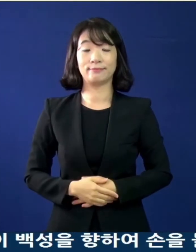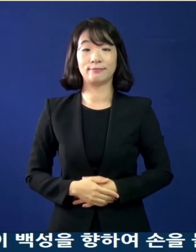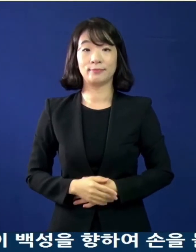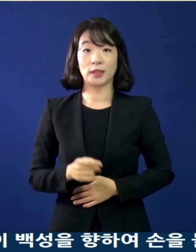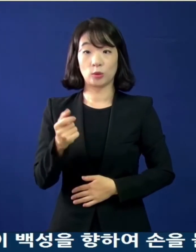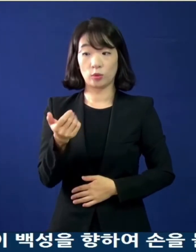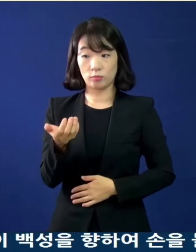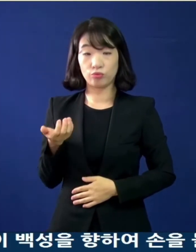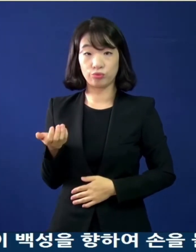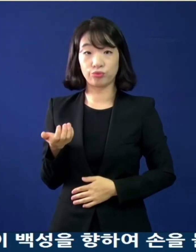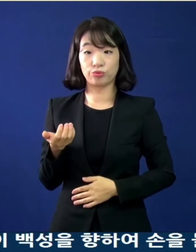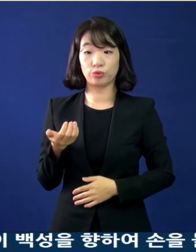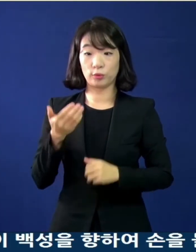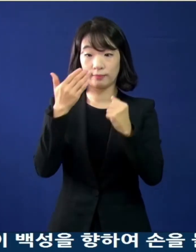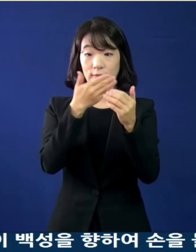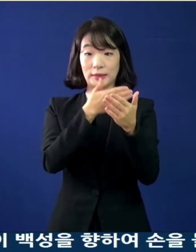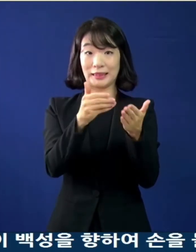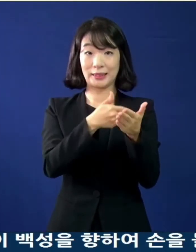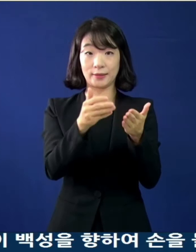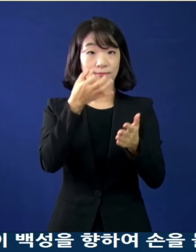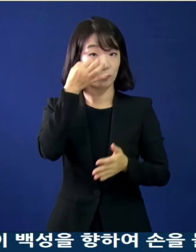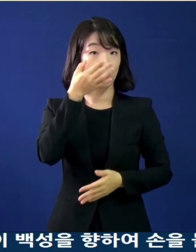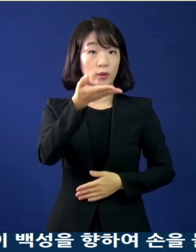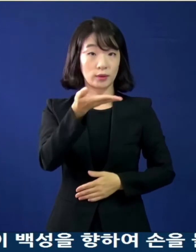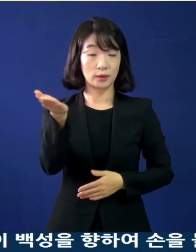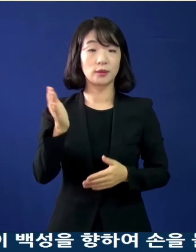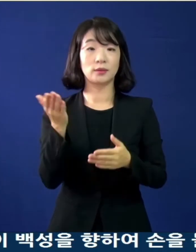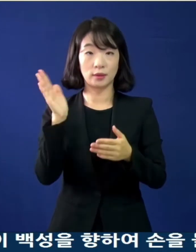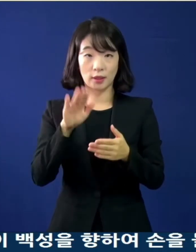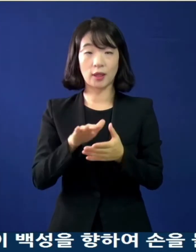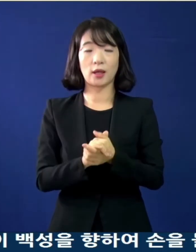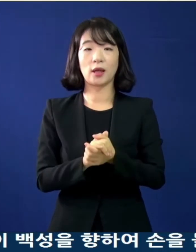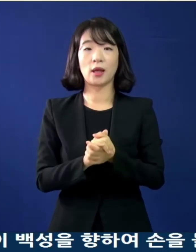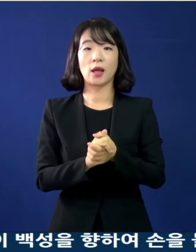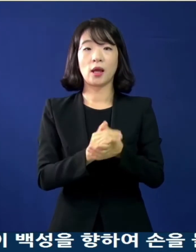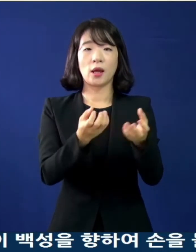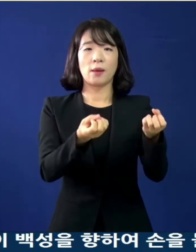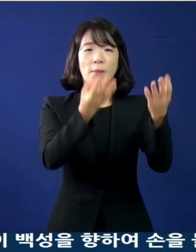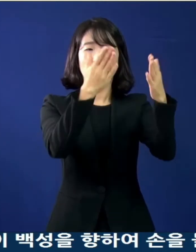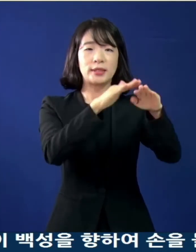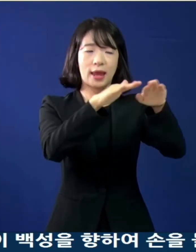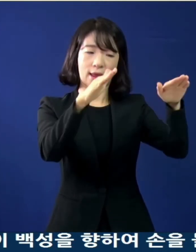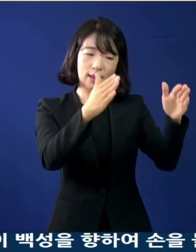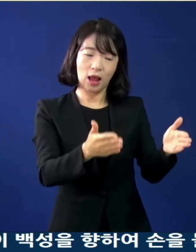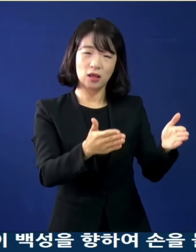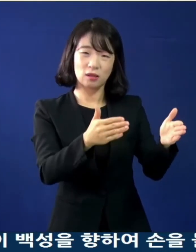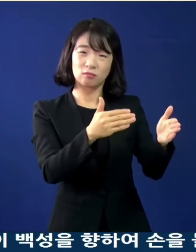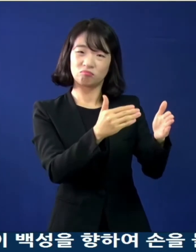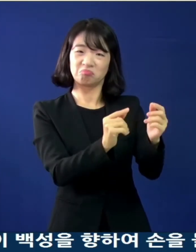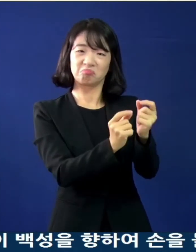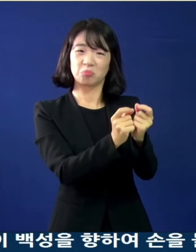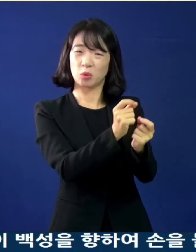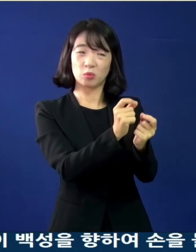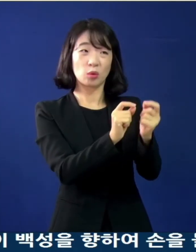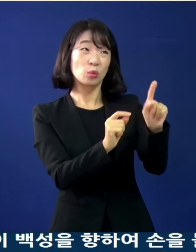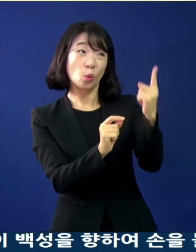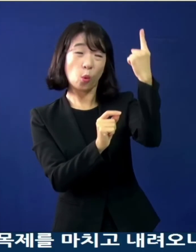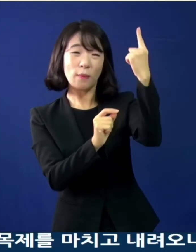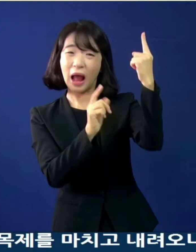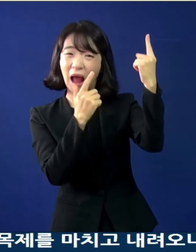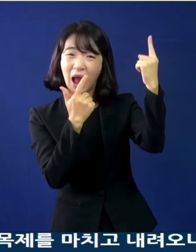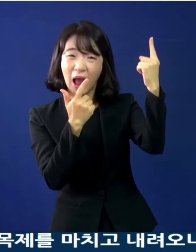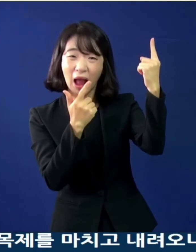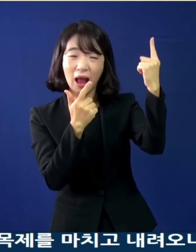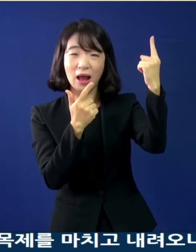이따 사진 보여드릴 테인데 번제단은 그렇게 높이 있지 않습니다. 실제로 한 1m 35cm 정도